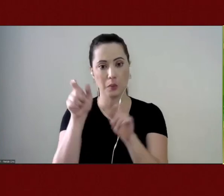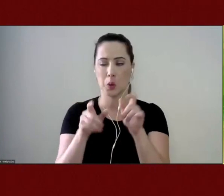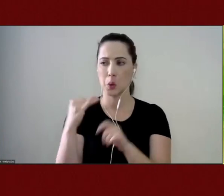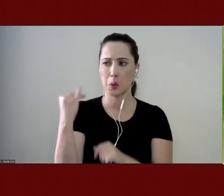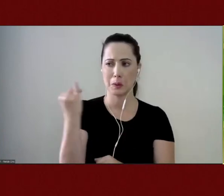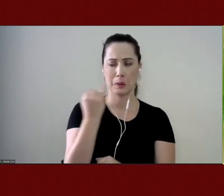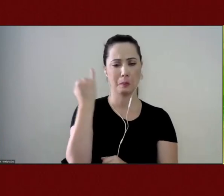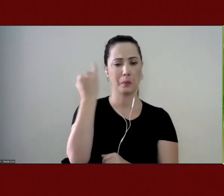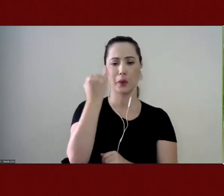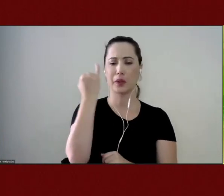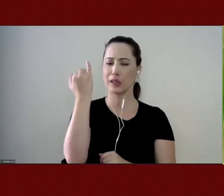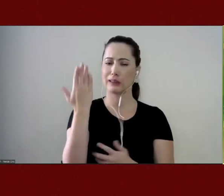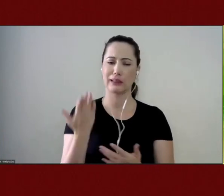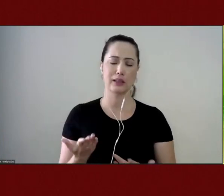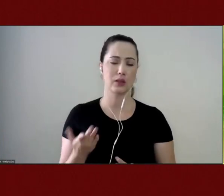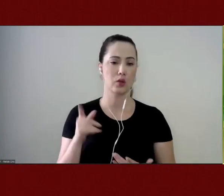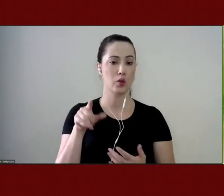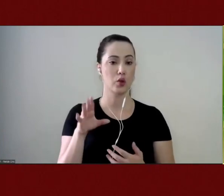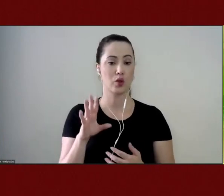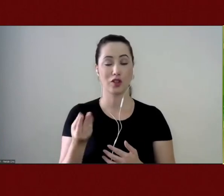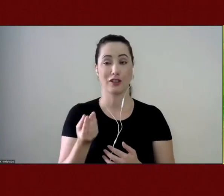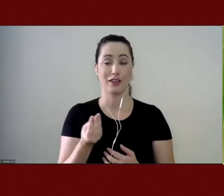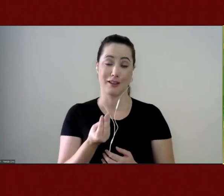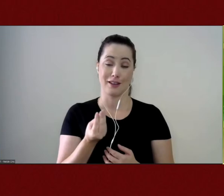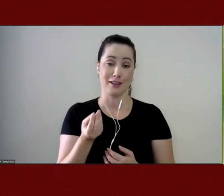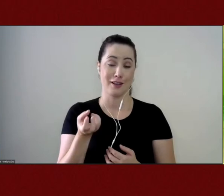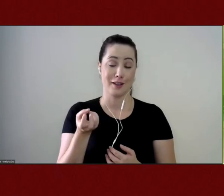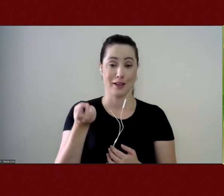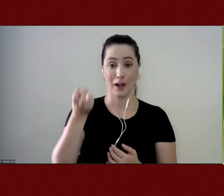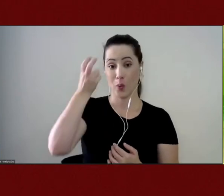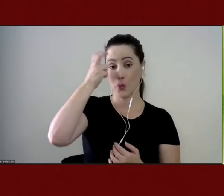referenciais, não é, da vida cultural.